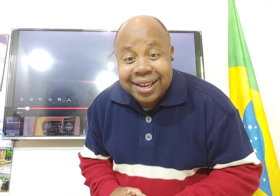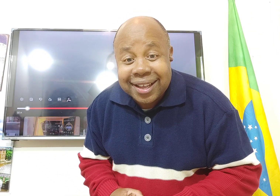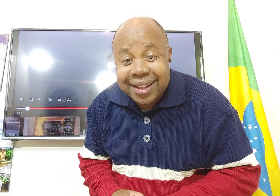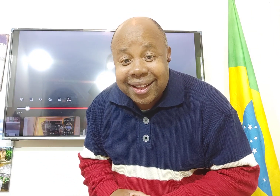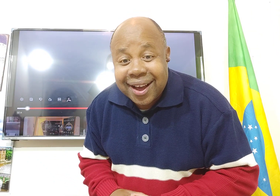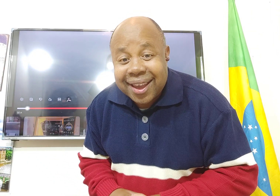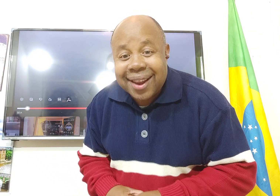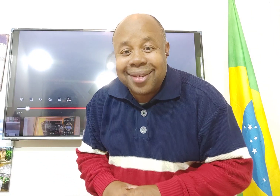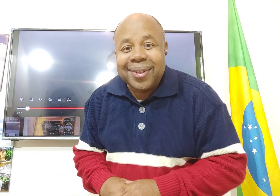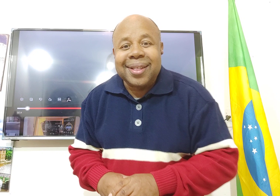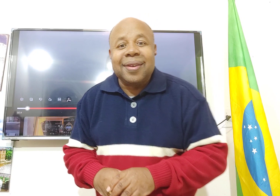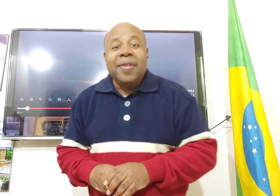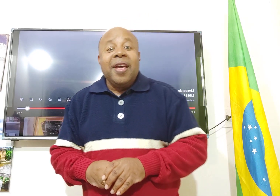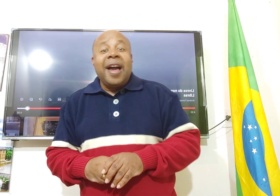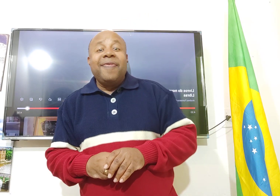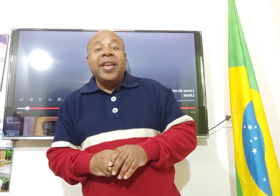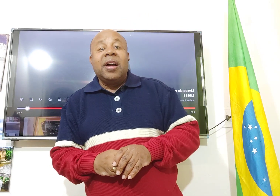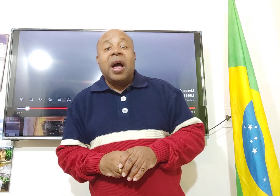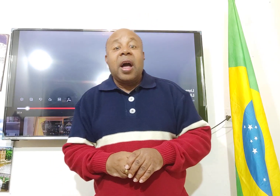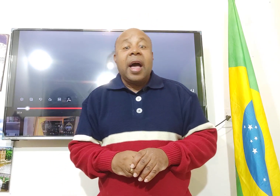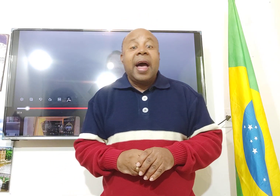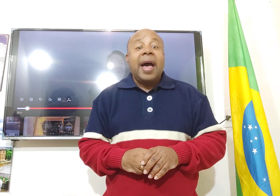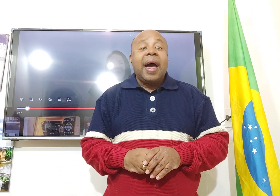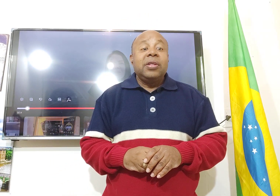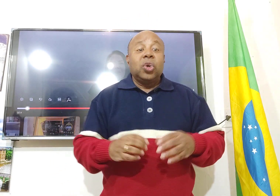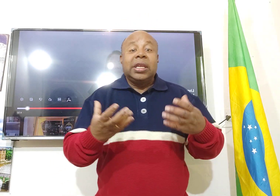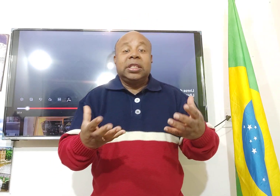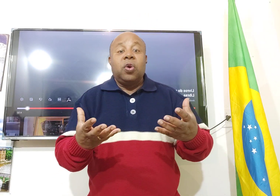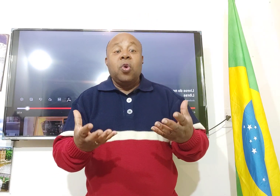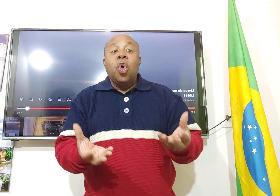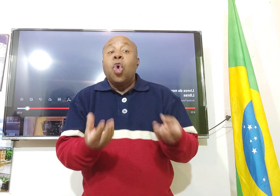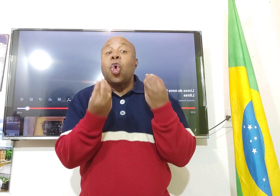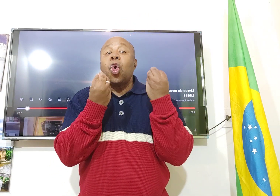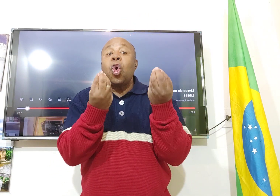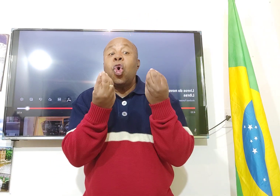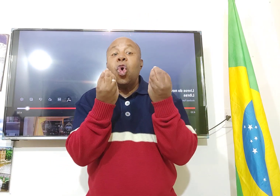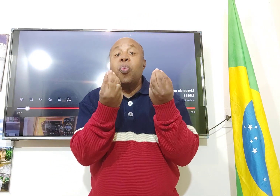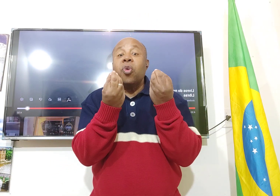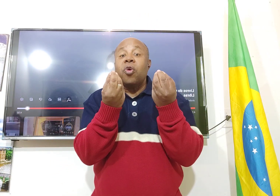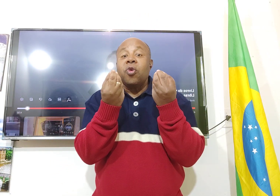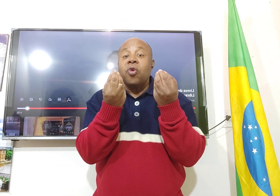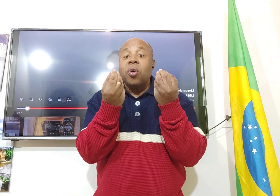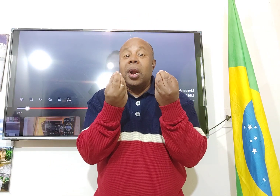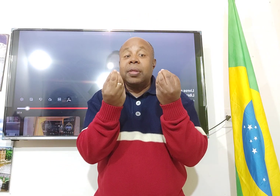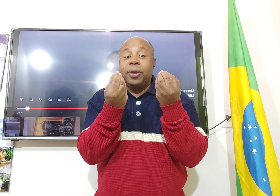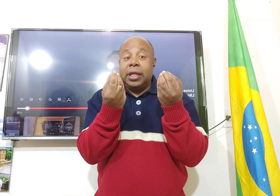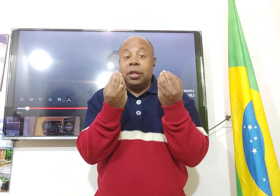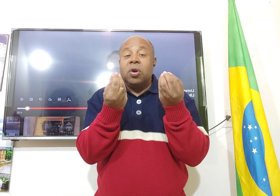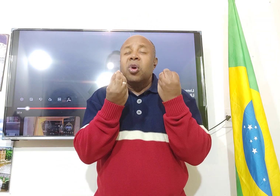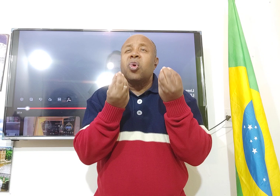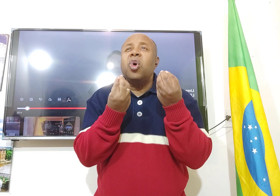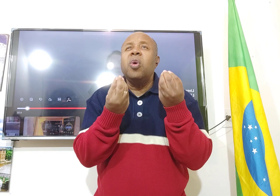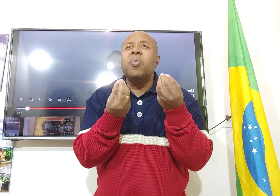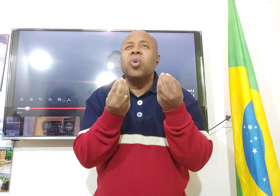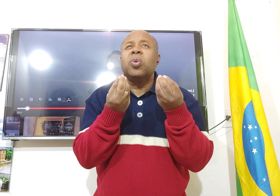ali. Kelly, favorita. Aí vem a entonação. Como? Olha essa expressão. Como?